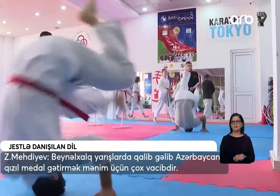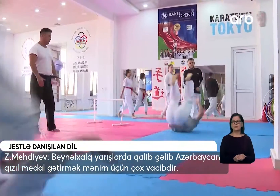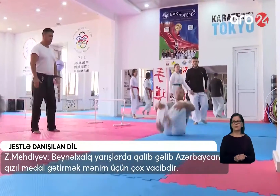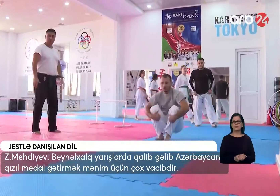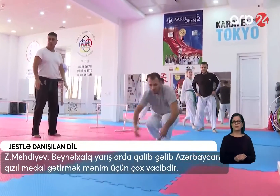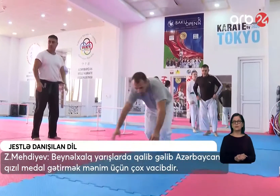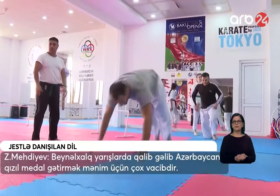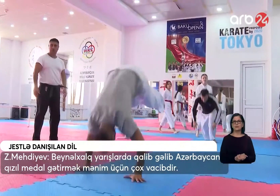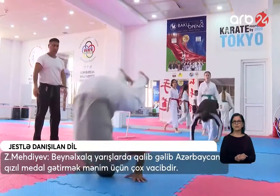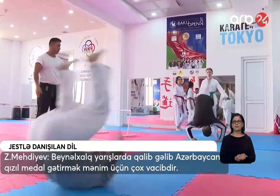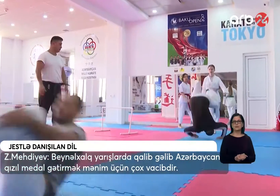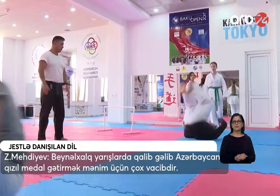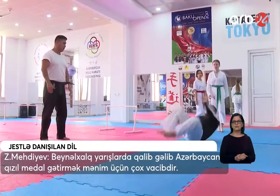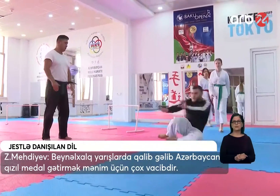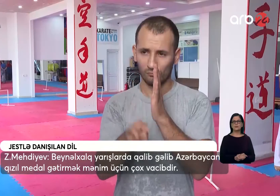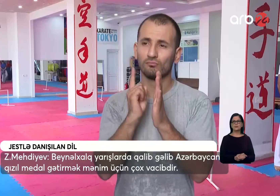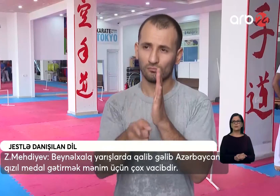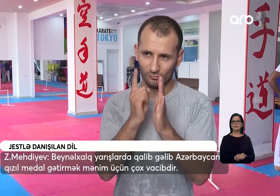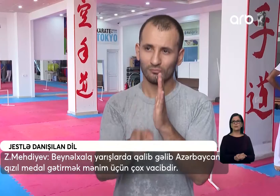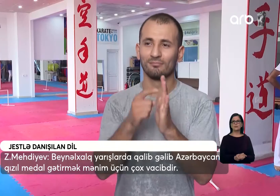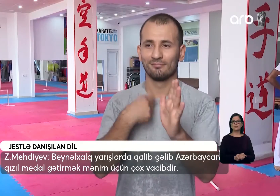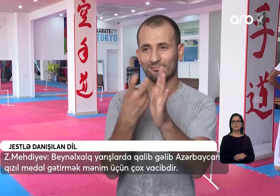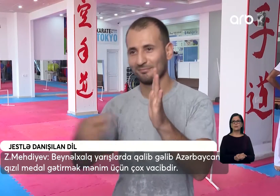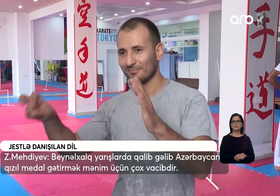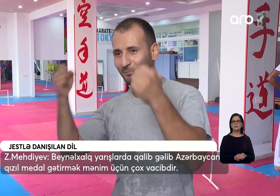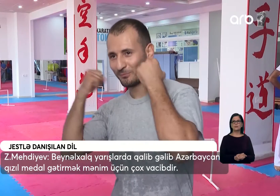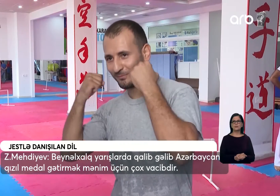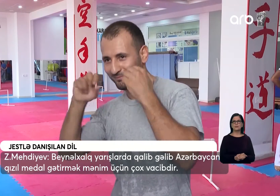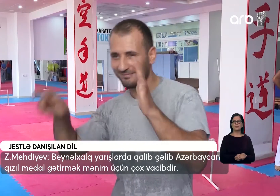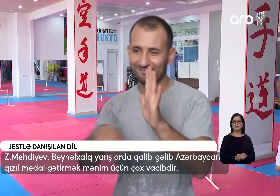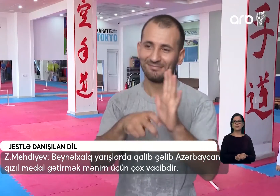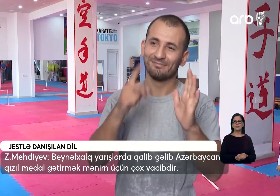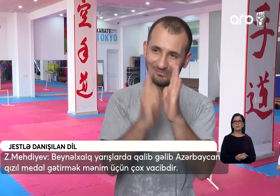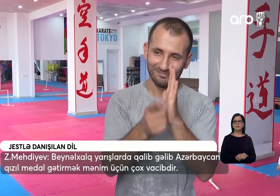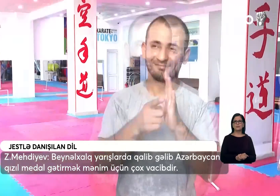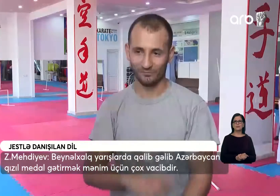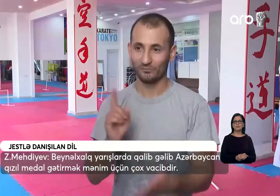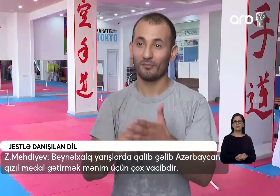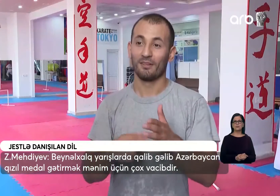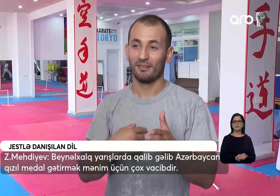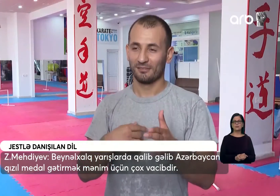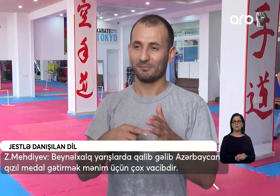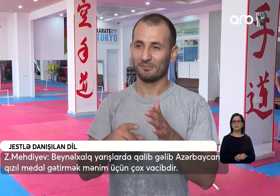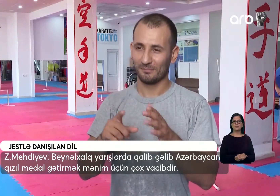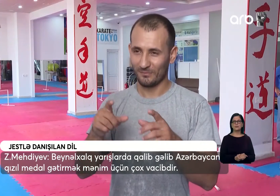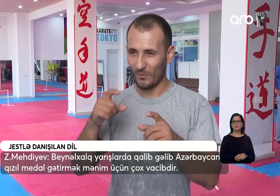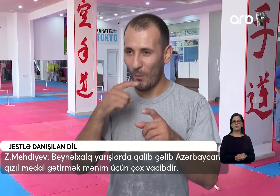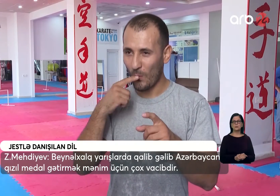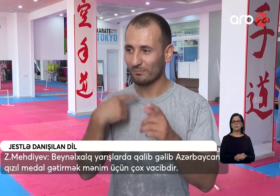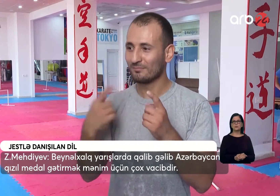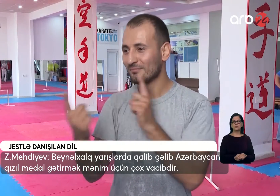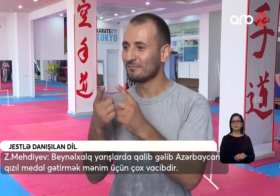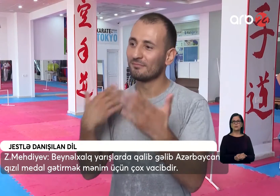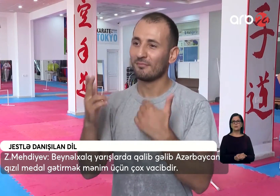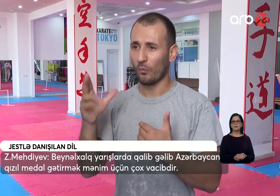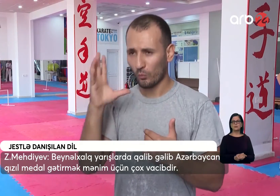Uşaqlıqdan məktəbə getmişəm, həm oxuyurdum, həm də idmanla məşğul olurdum. Danışan adamlarla ünsiyyətdə mən çox əziyyət çəkmirəm.